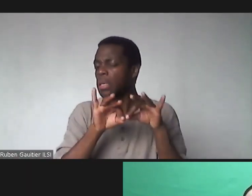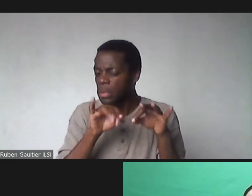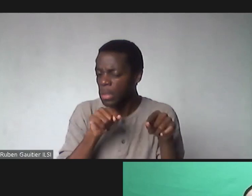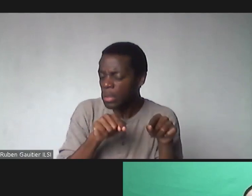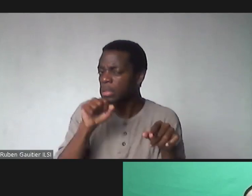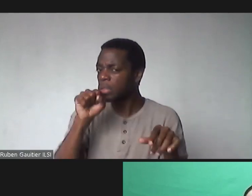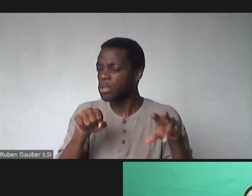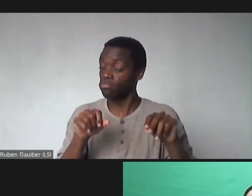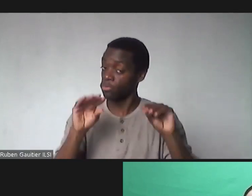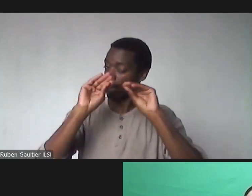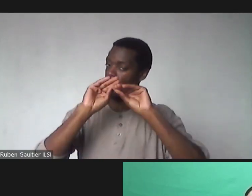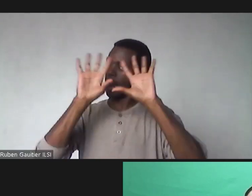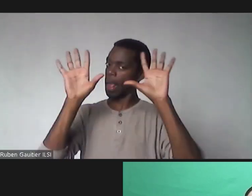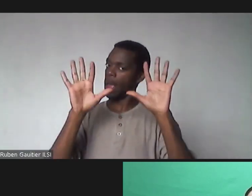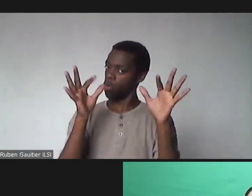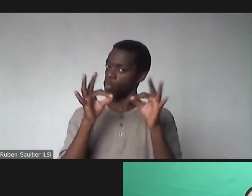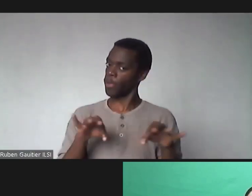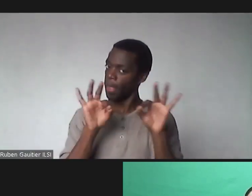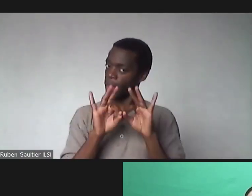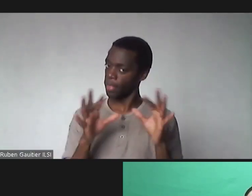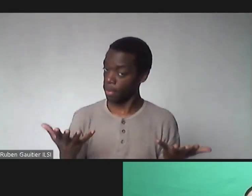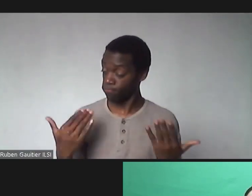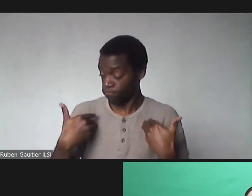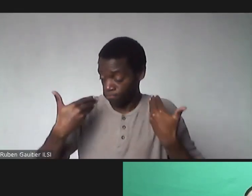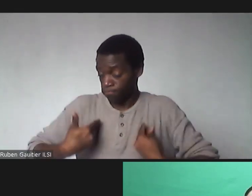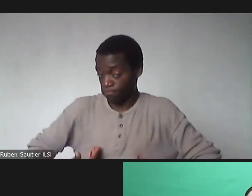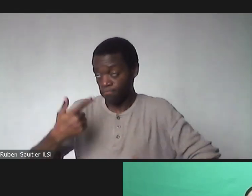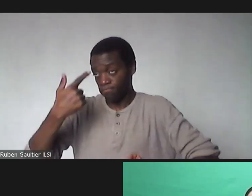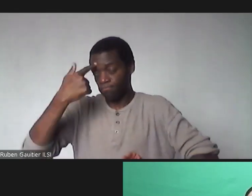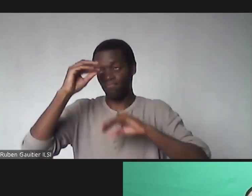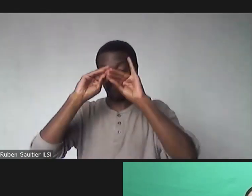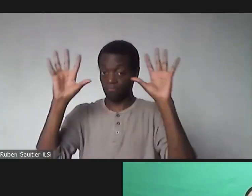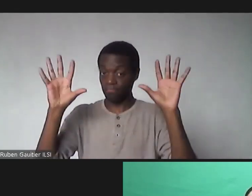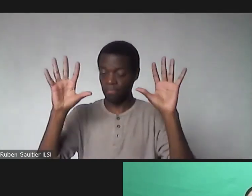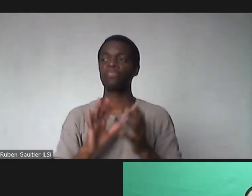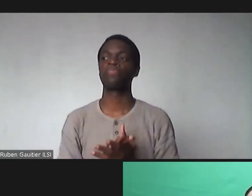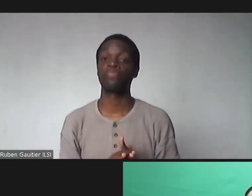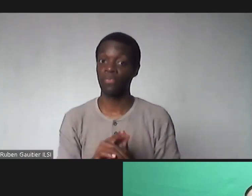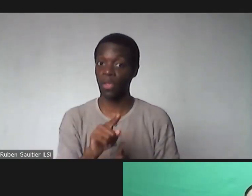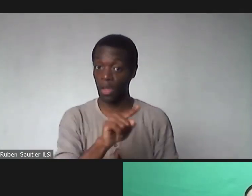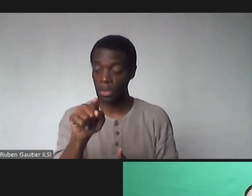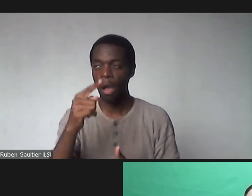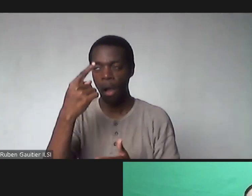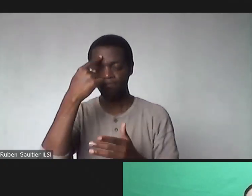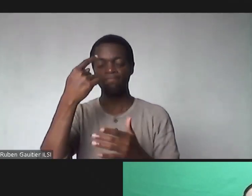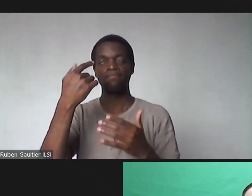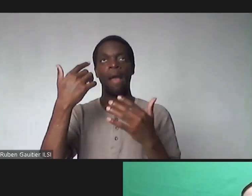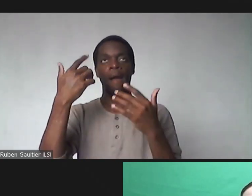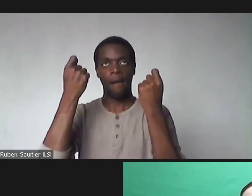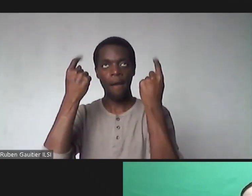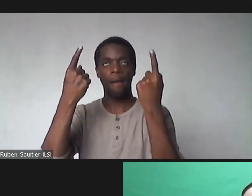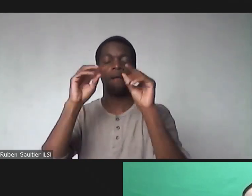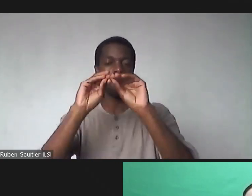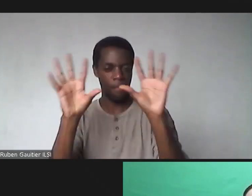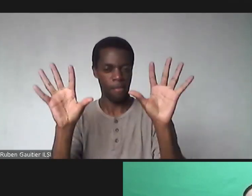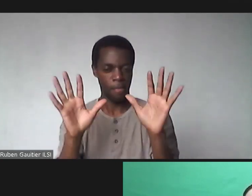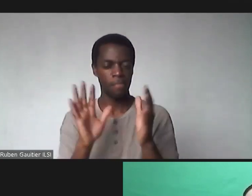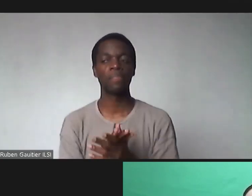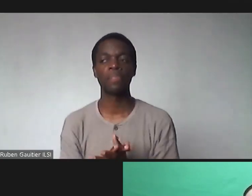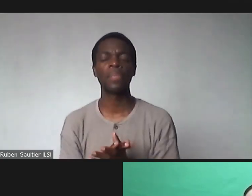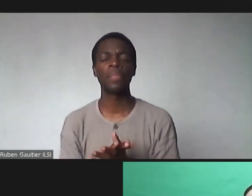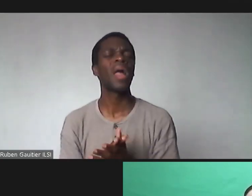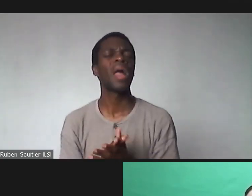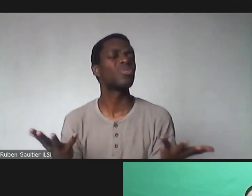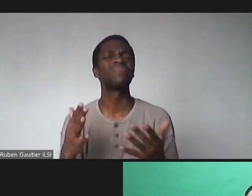parece que é importante compreender isso também. El otro slide, ¿para qué son estos